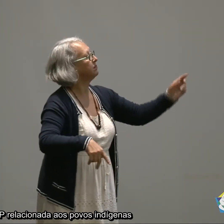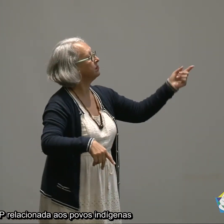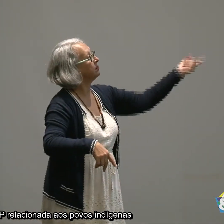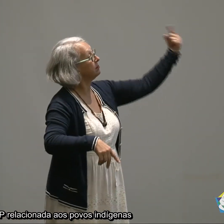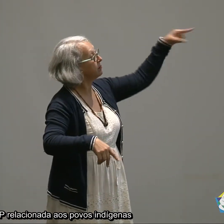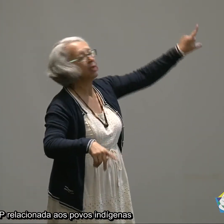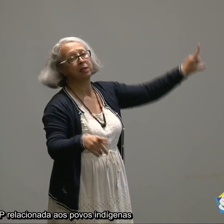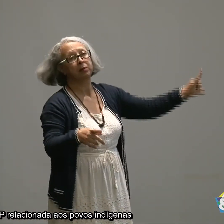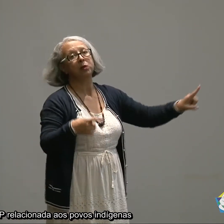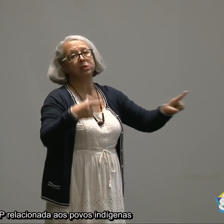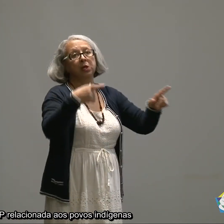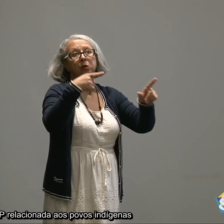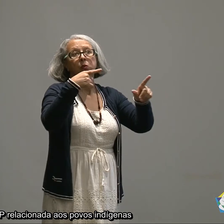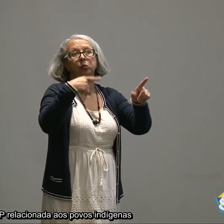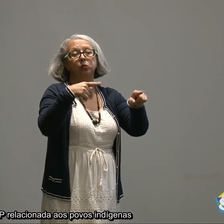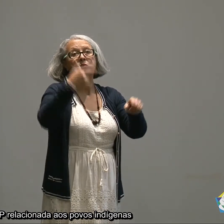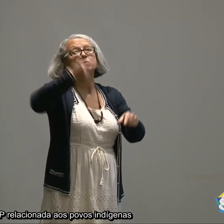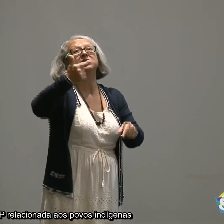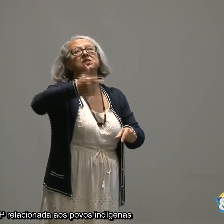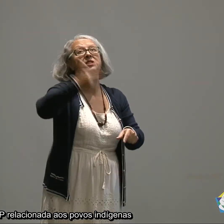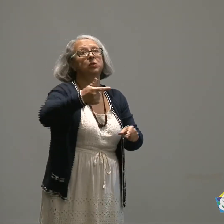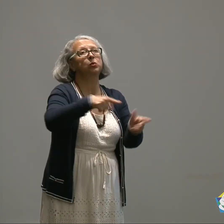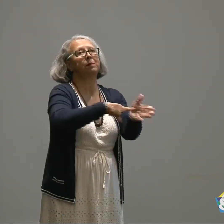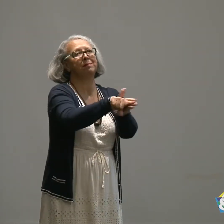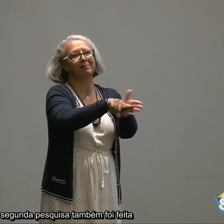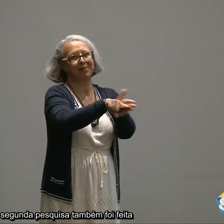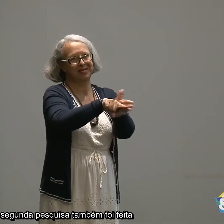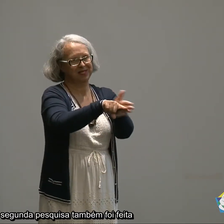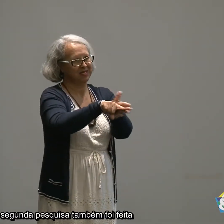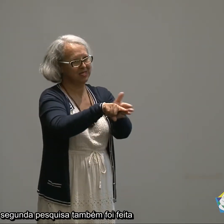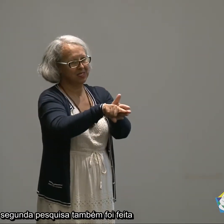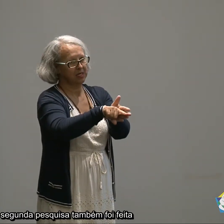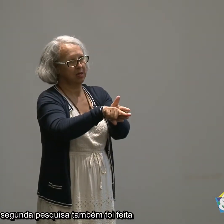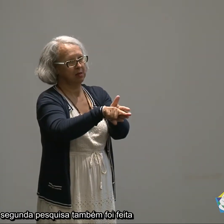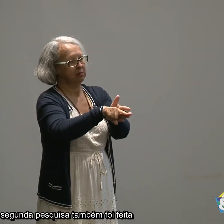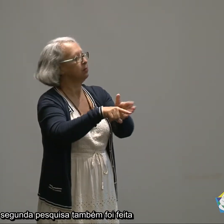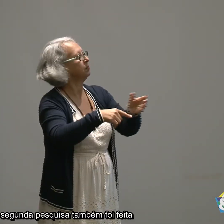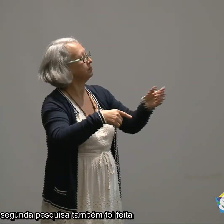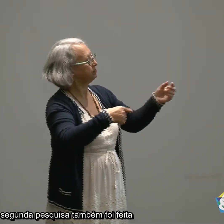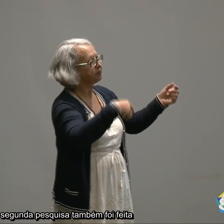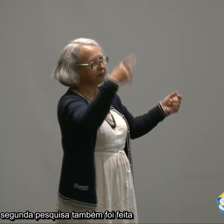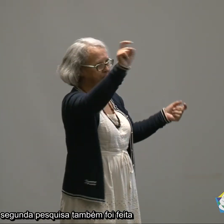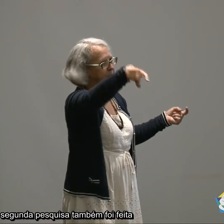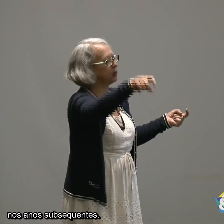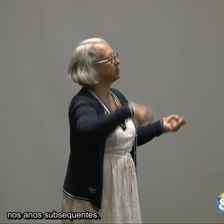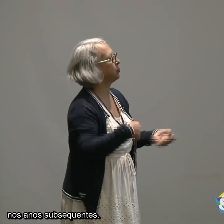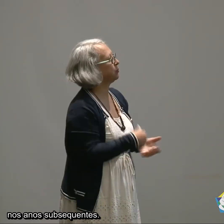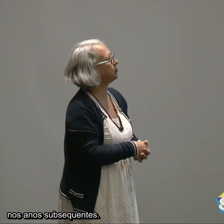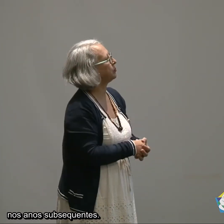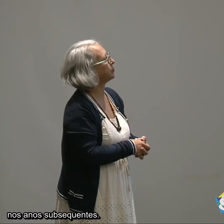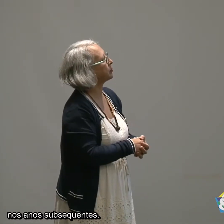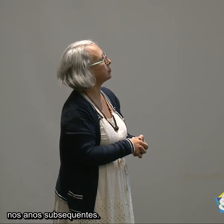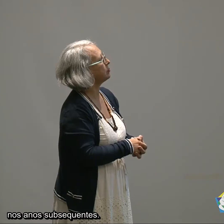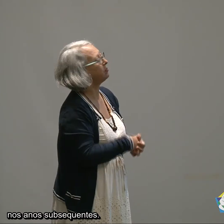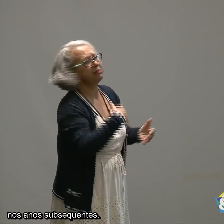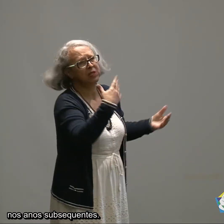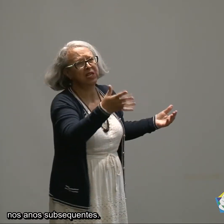UFSC relacionada aos povos indígenas. E uma segunda pesquisa também foi feita nos anos subsequentes.